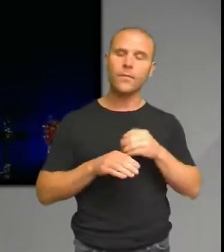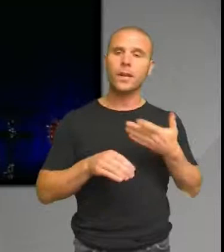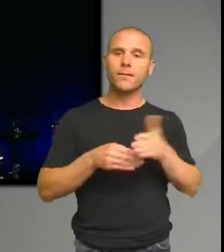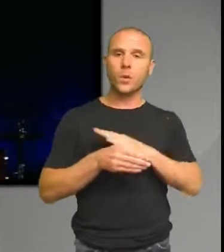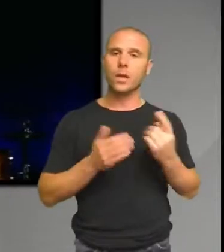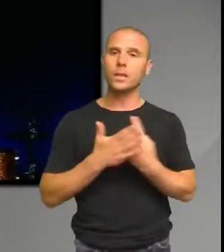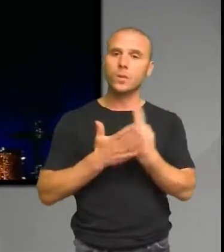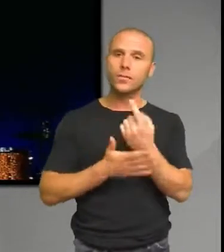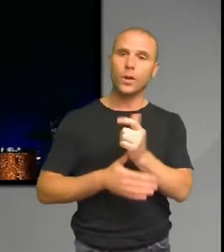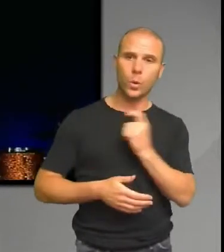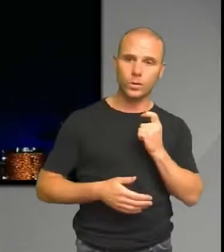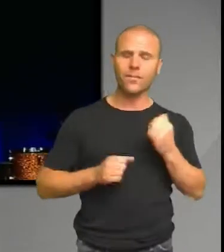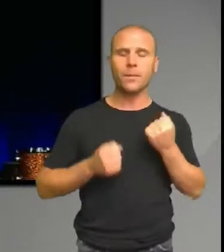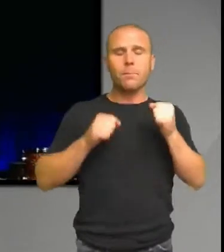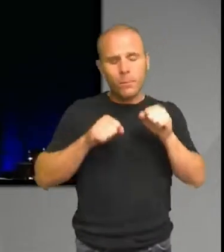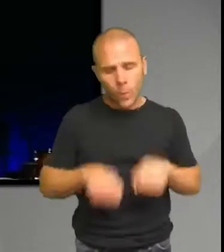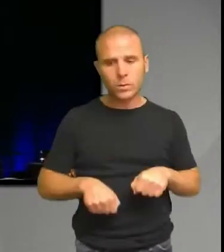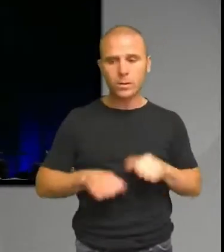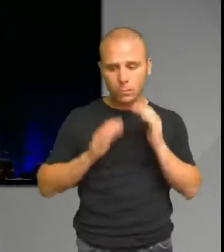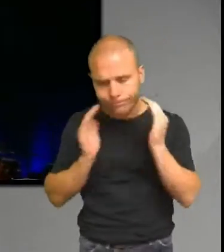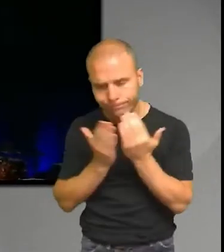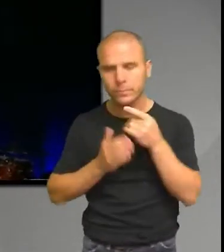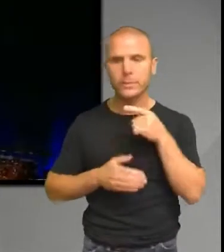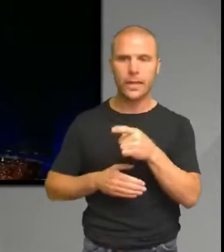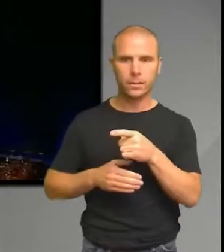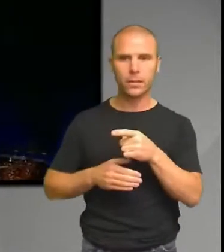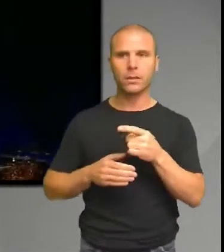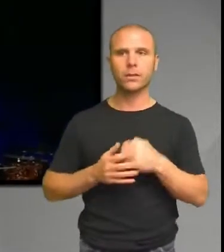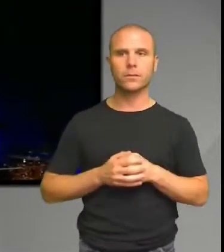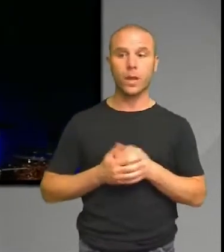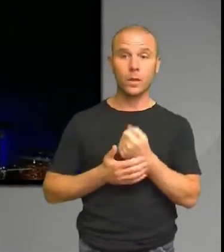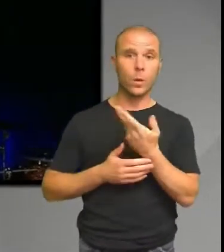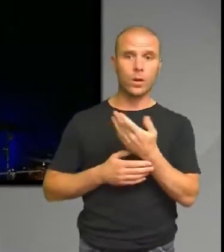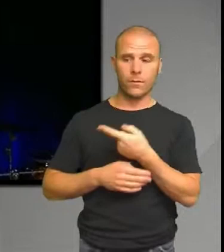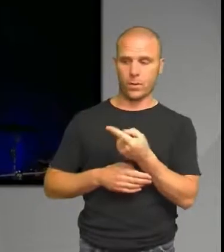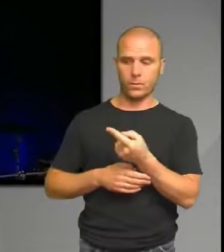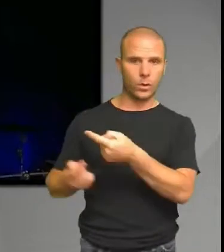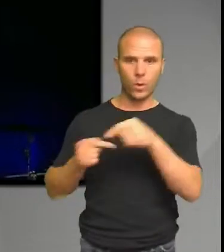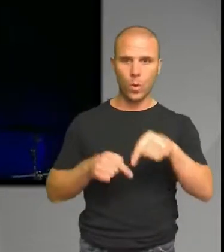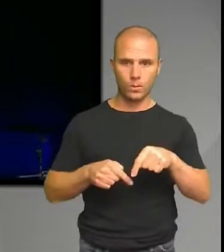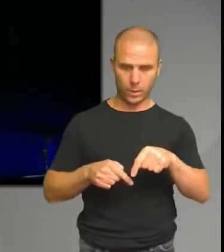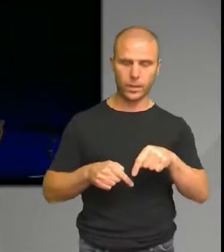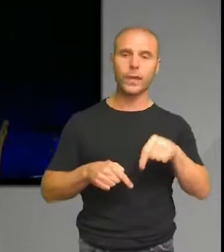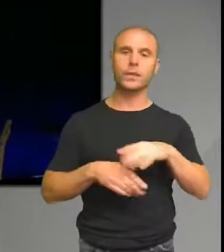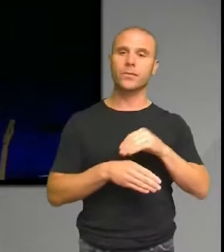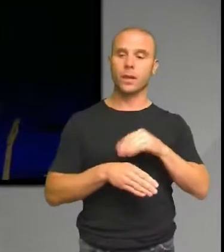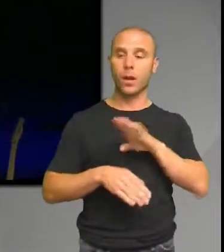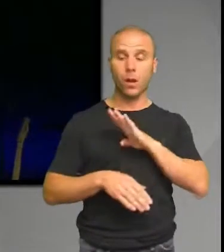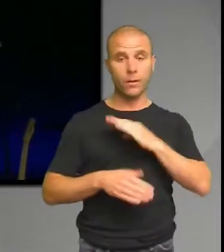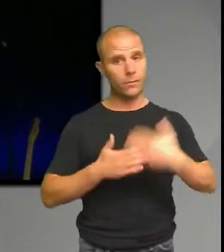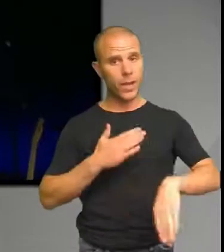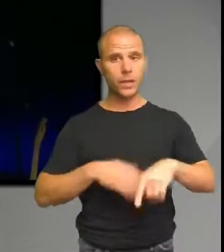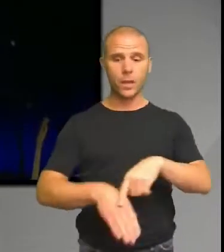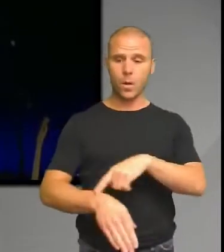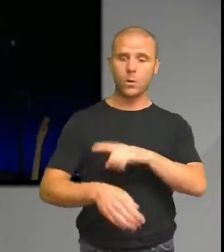måste ta tillvara på det. En del av de som kommer till Sverige har en lång utbildning. Men